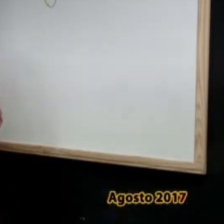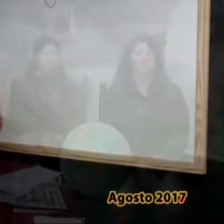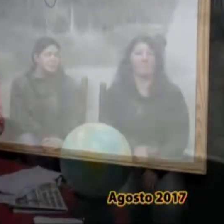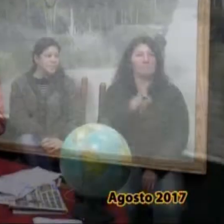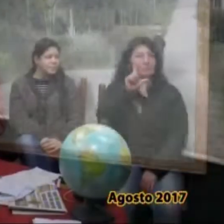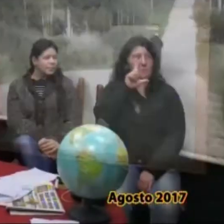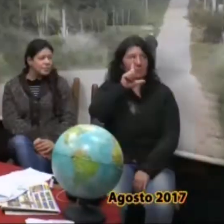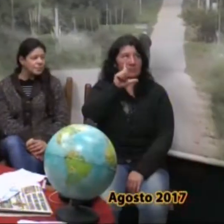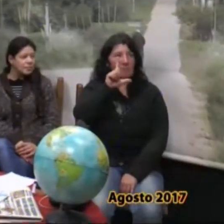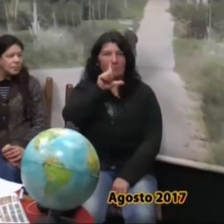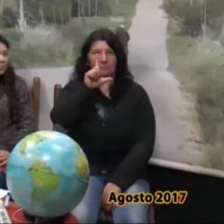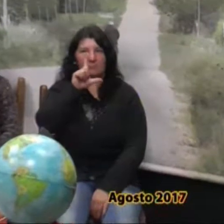Lunes